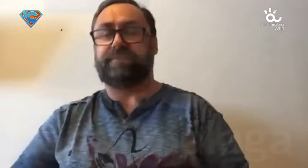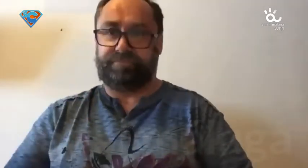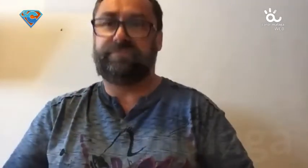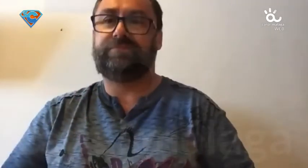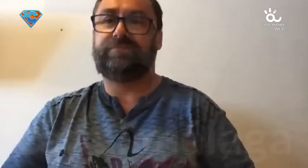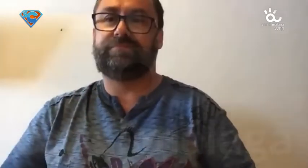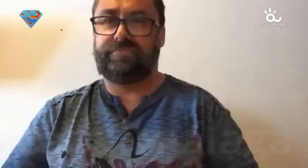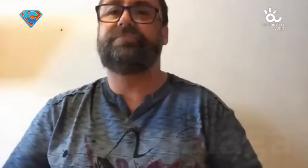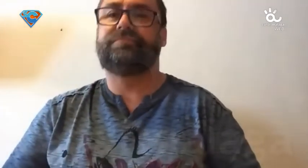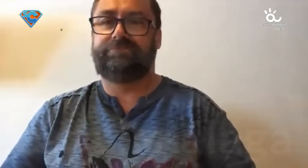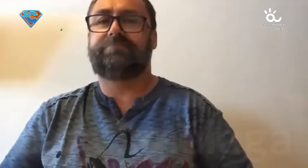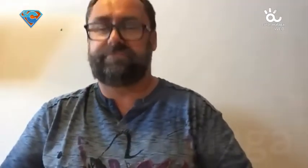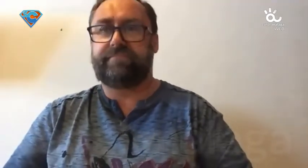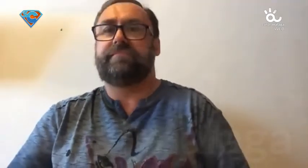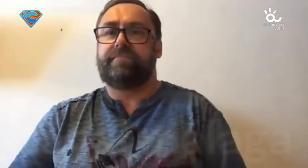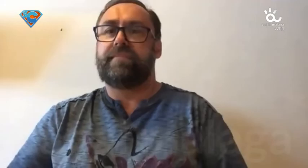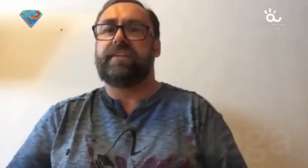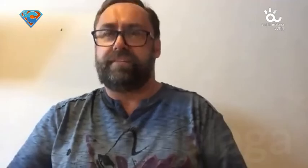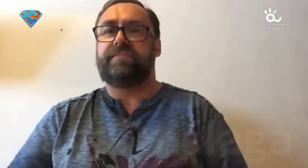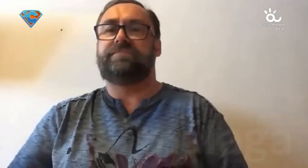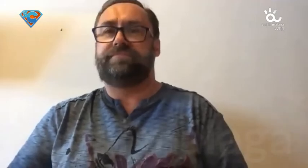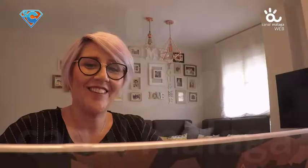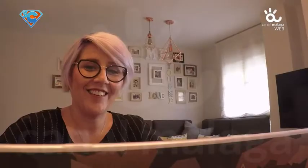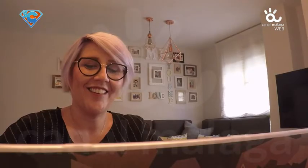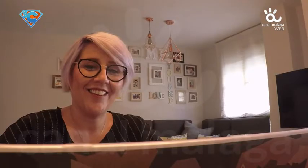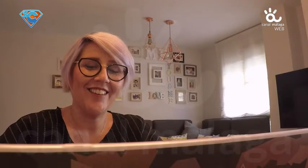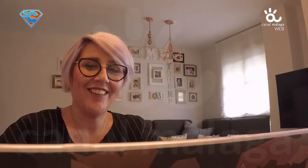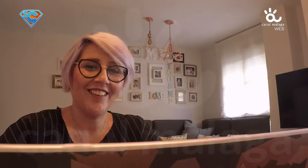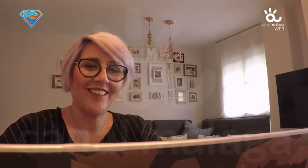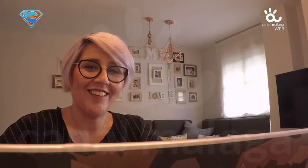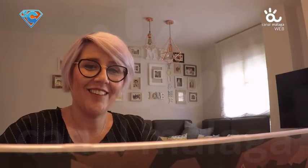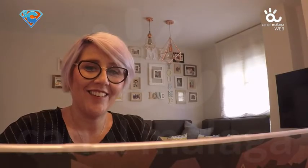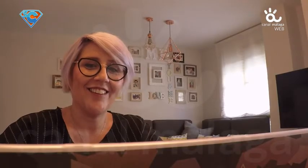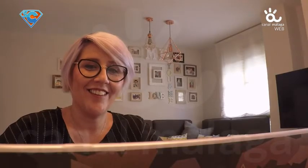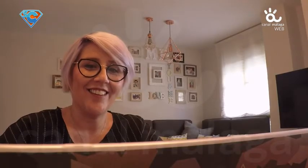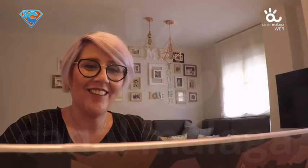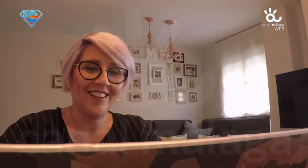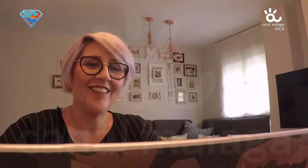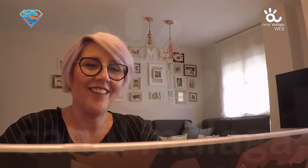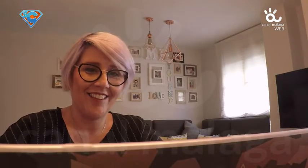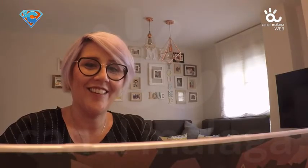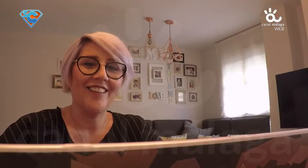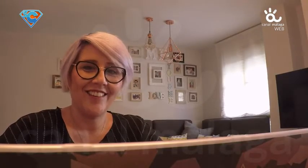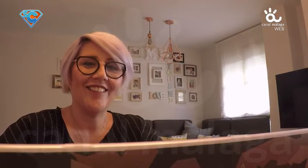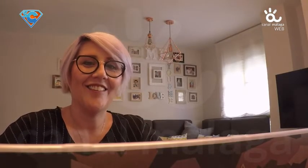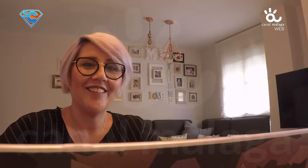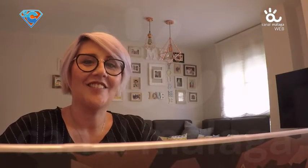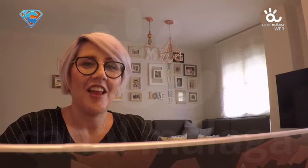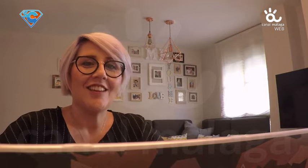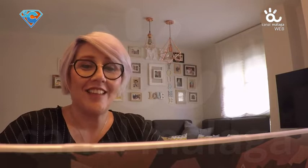da cuenta también que la diferencia que hay en la lengua de signos española y la lengua de signos francesa, igual que el idioma el español y el